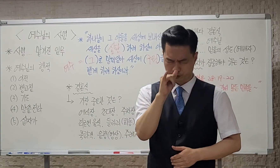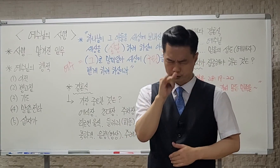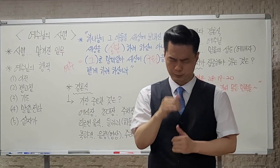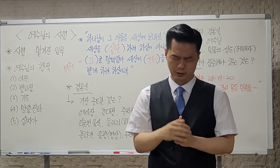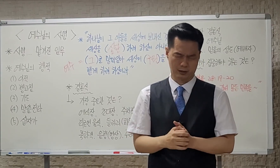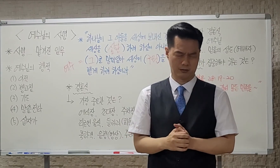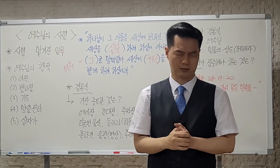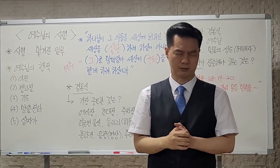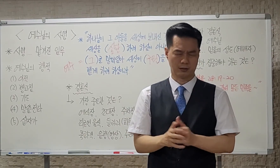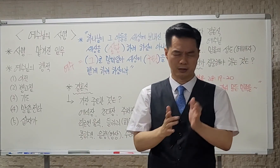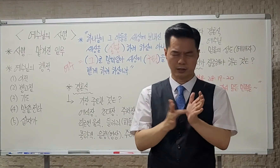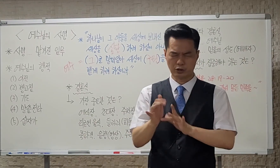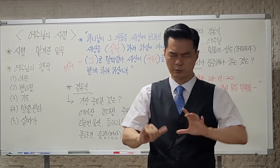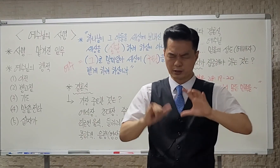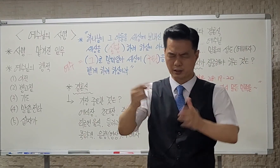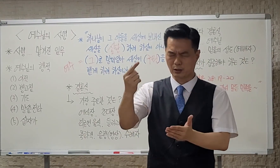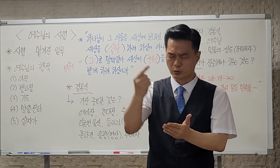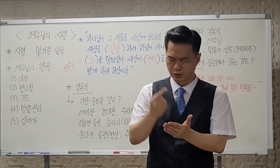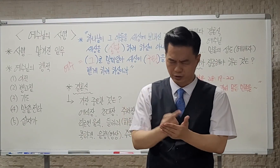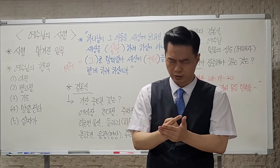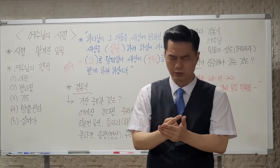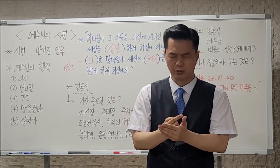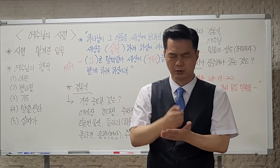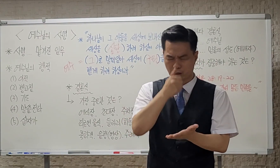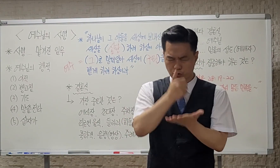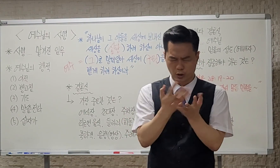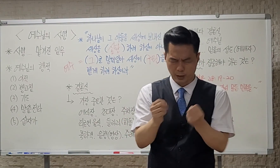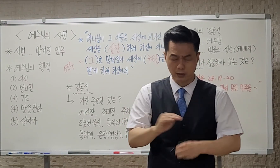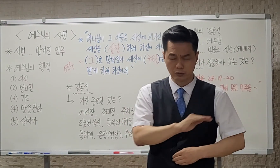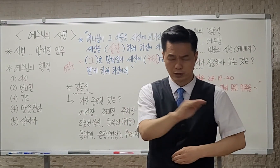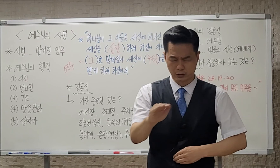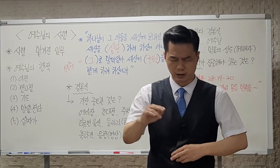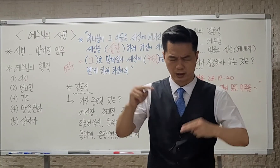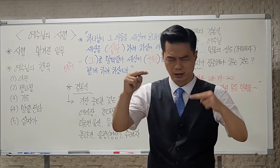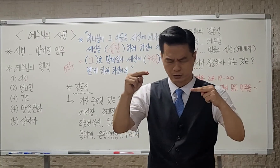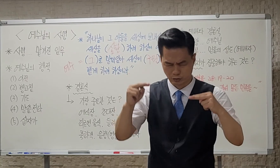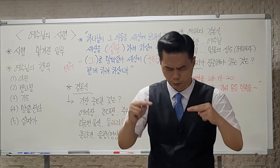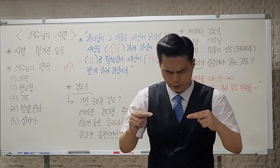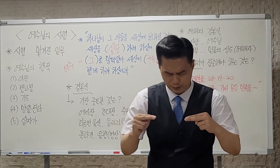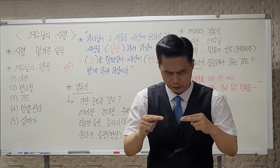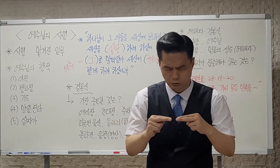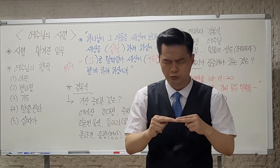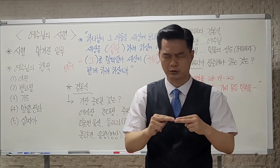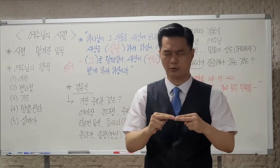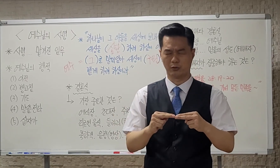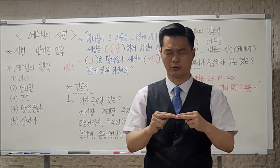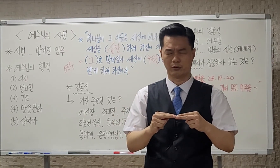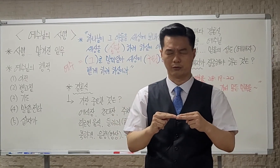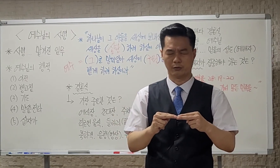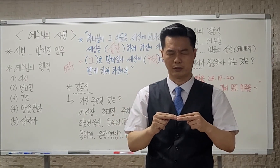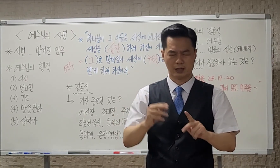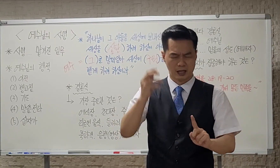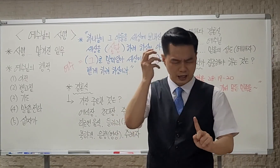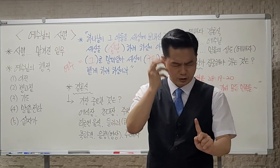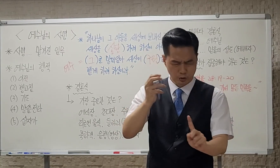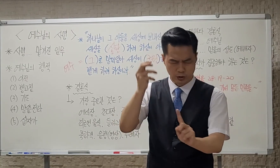있었습니다. 예수님이 이 세상에 오셔서 죄 많은 우리들에게 눈높이를 맞춰주시고 한 영혼 한